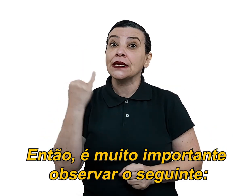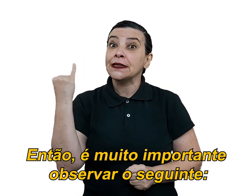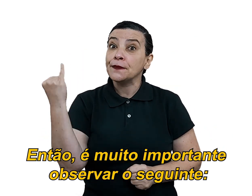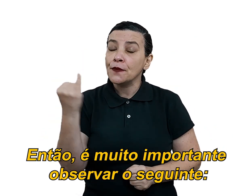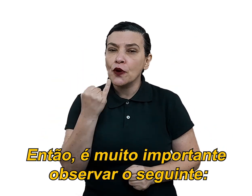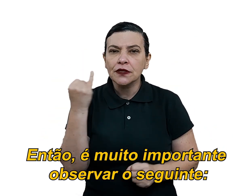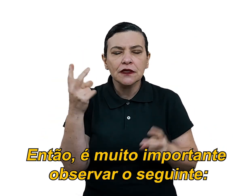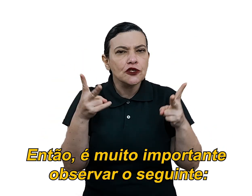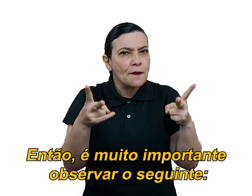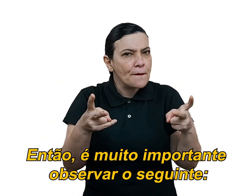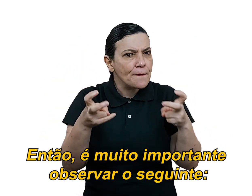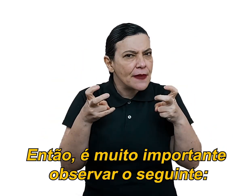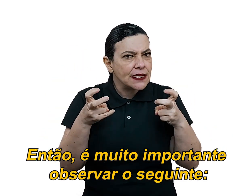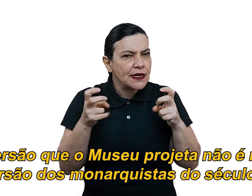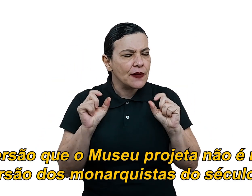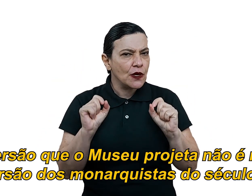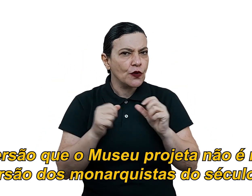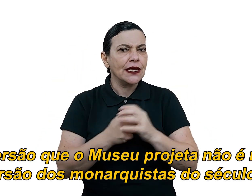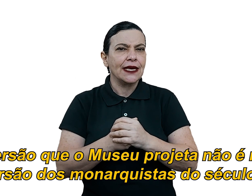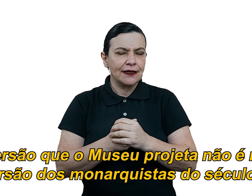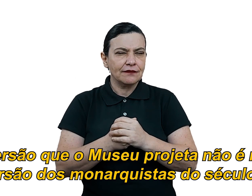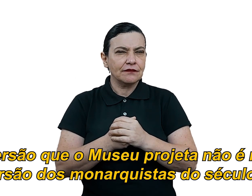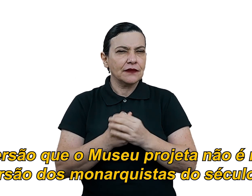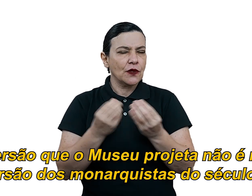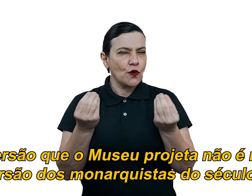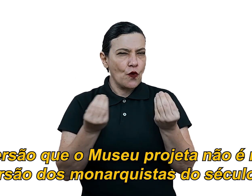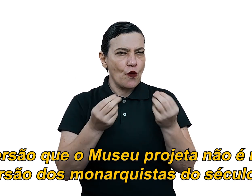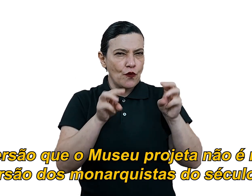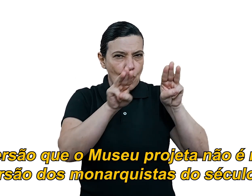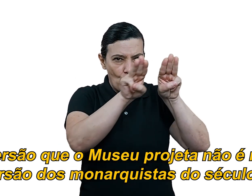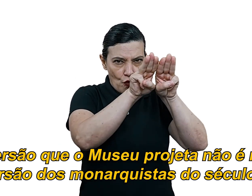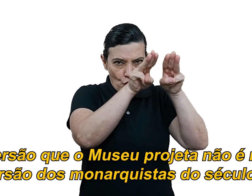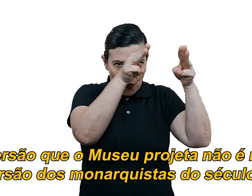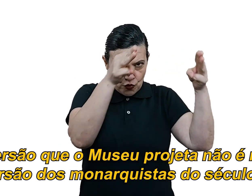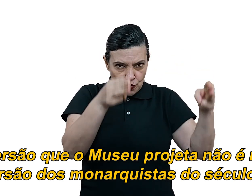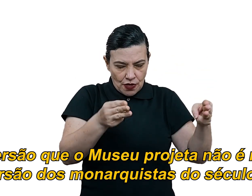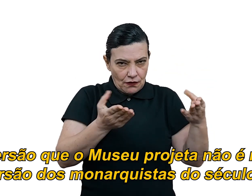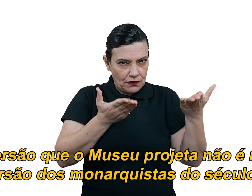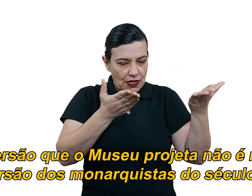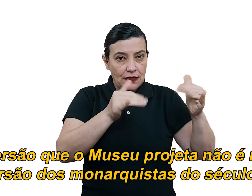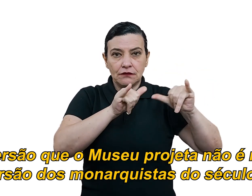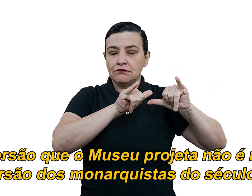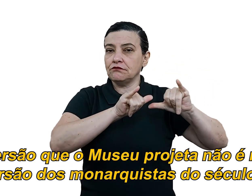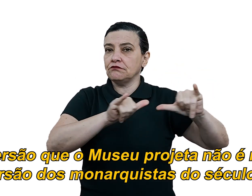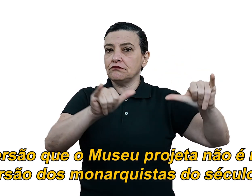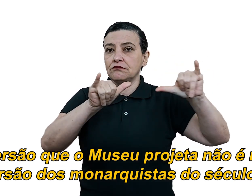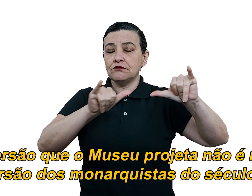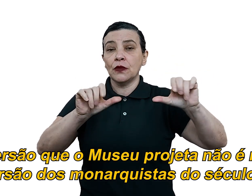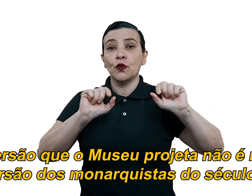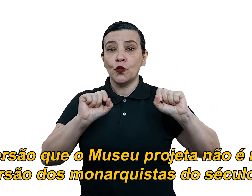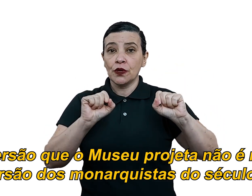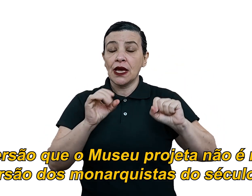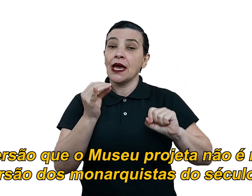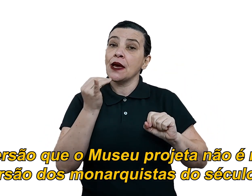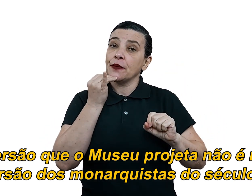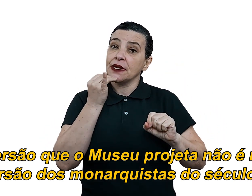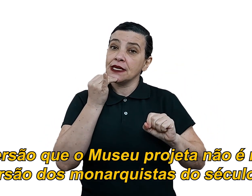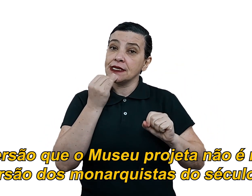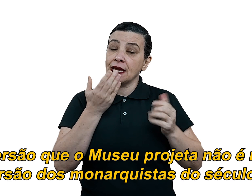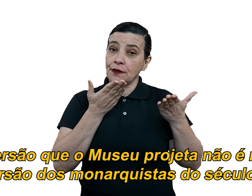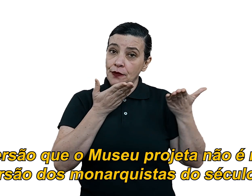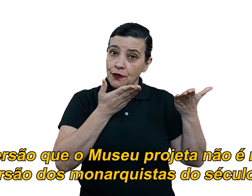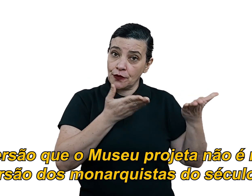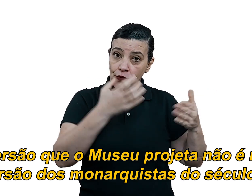muito importante observar o seguinte: a versão que o museu projeta não é nem a